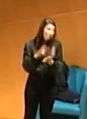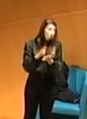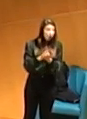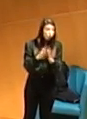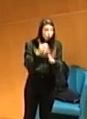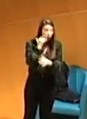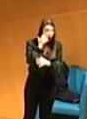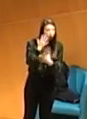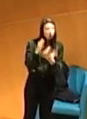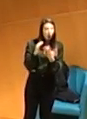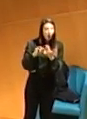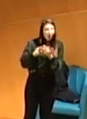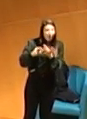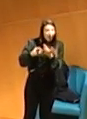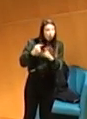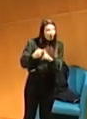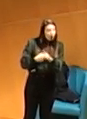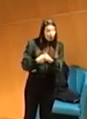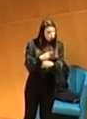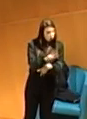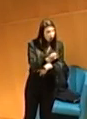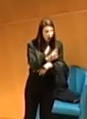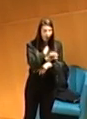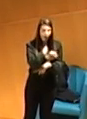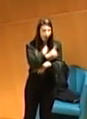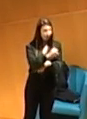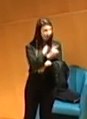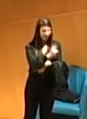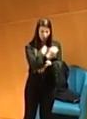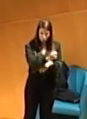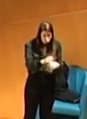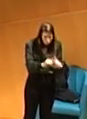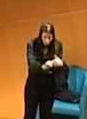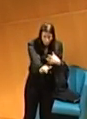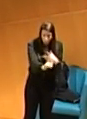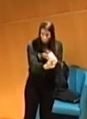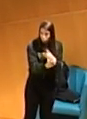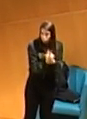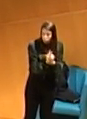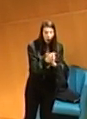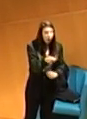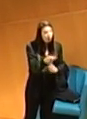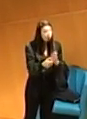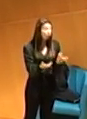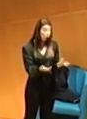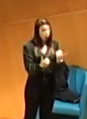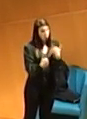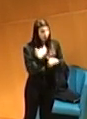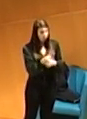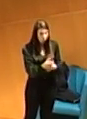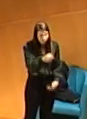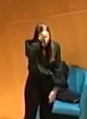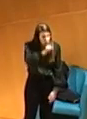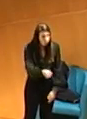à s'éloigner de nous. Géraldine, elle ne sait jamais... Elle est handicapée, mais elle n'est pas con, c'est-à-dire... Peut-être qu'elle aura